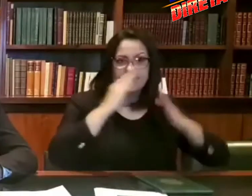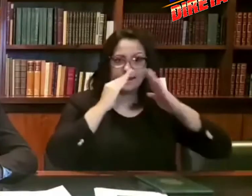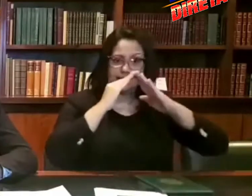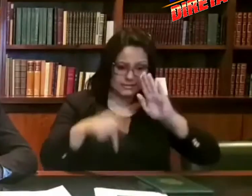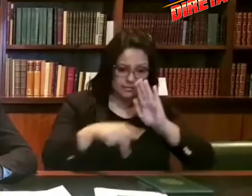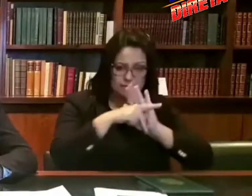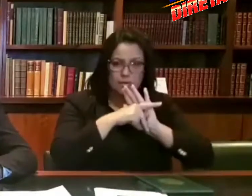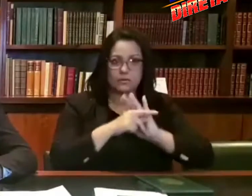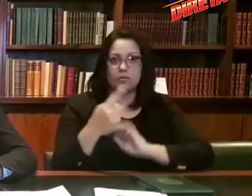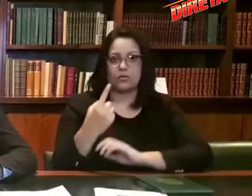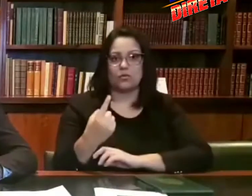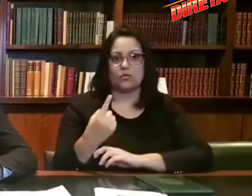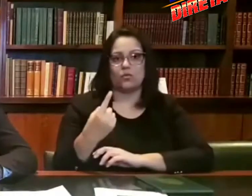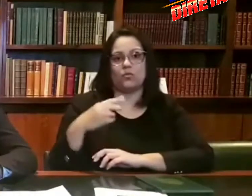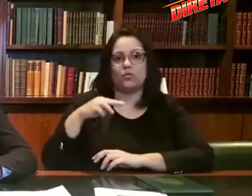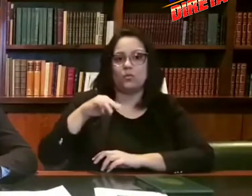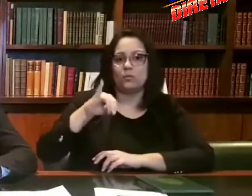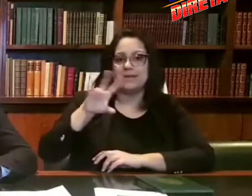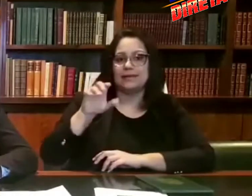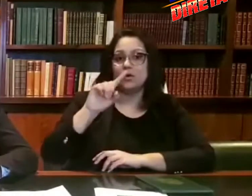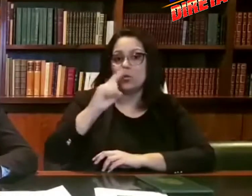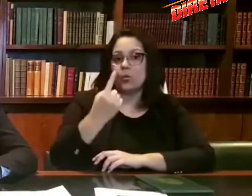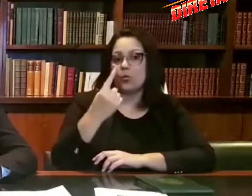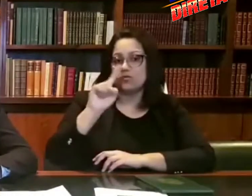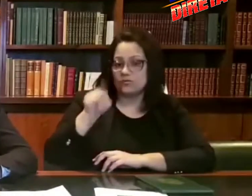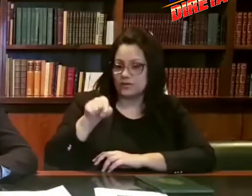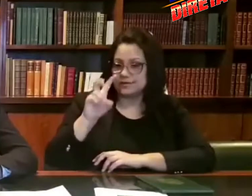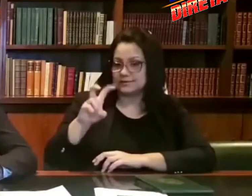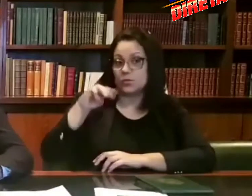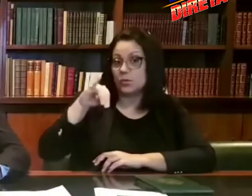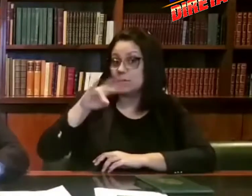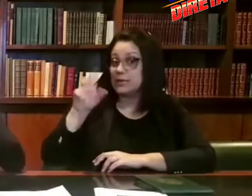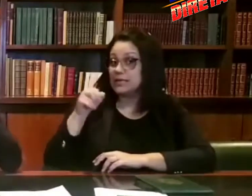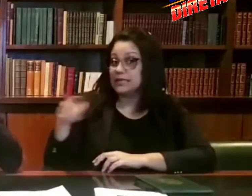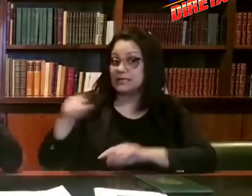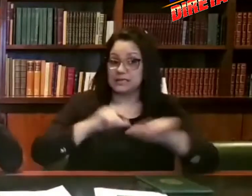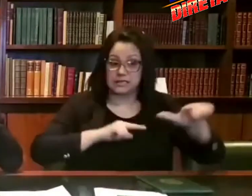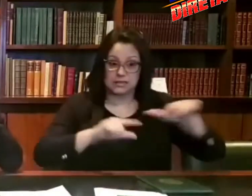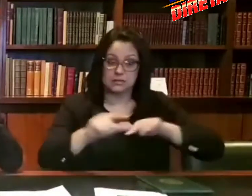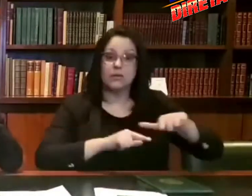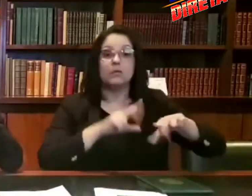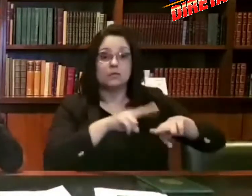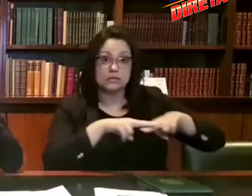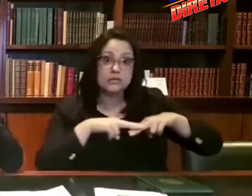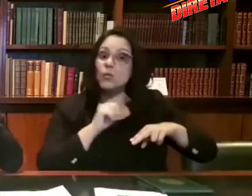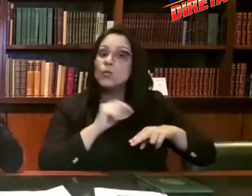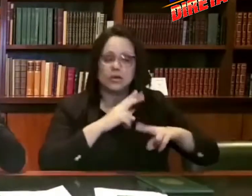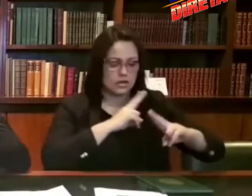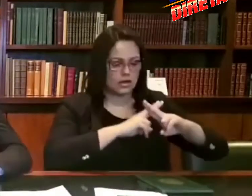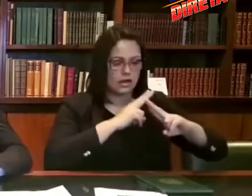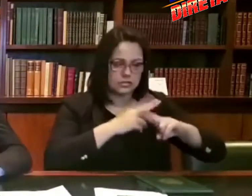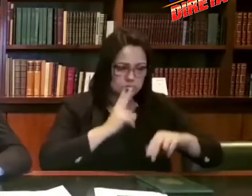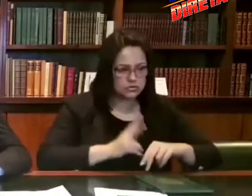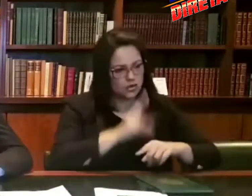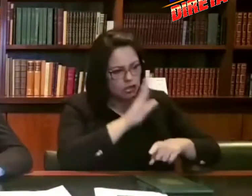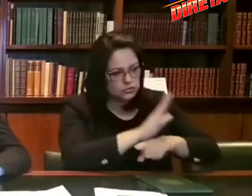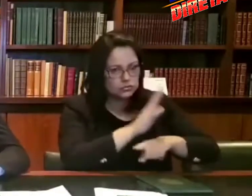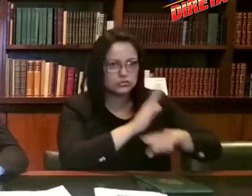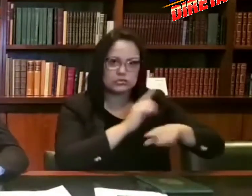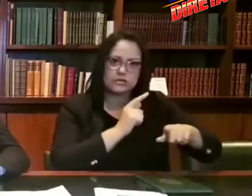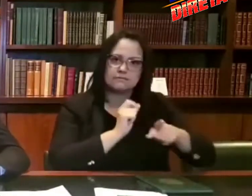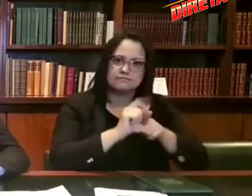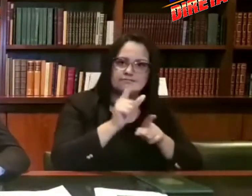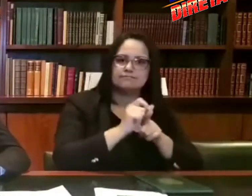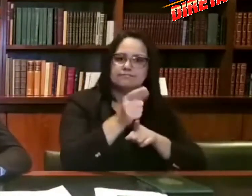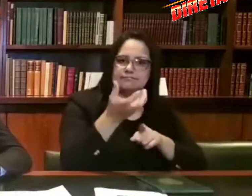imobiliária. 1,5 milhão de empregos foram mantidos pela ajuda da Caixa no financiamento do crédito imobiliário. Deixa eu aproveitar,